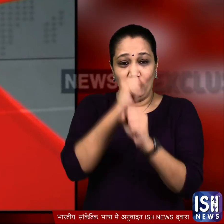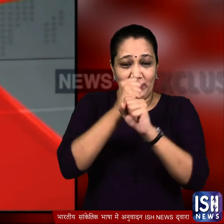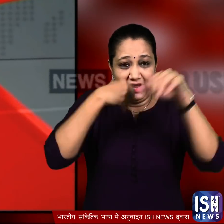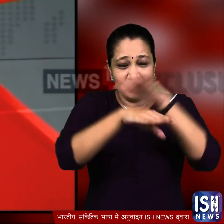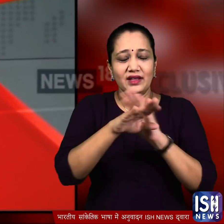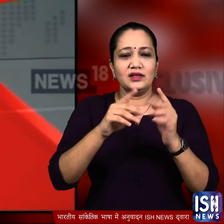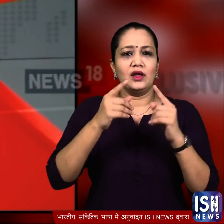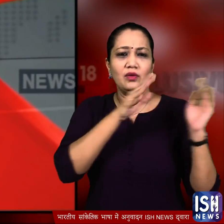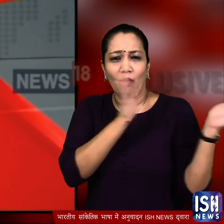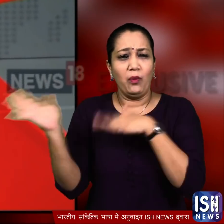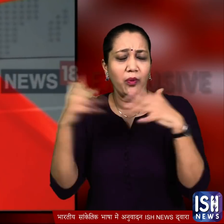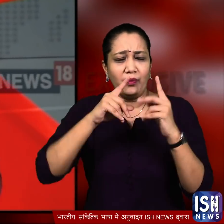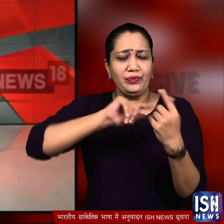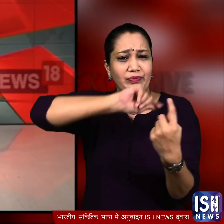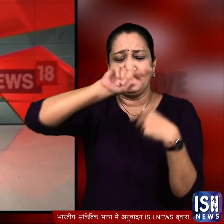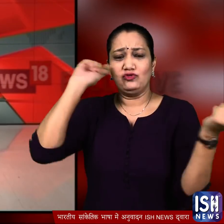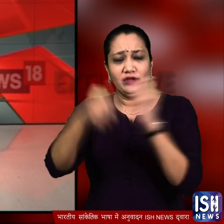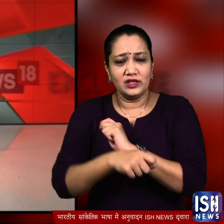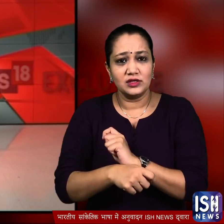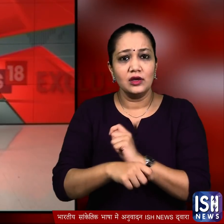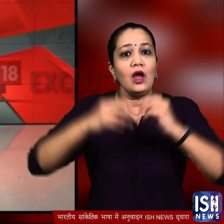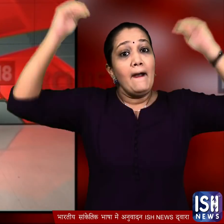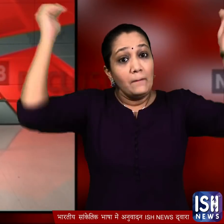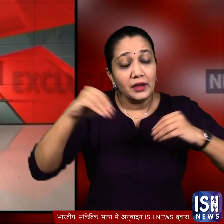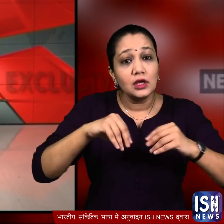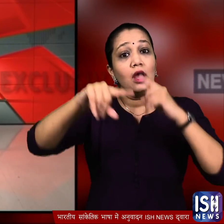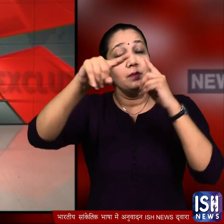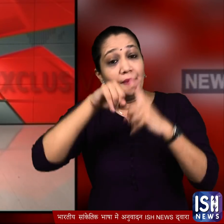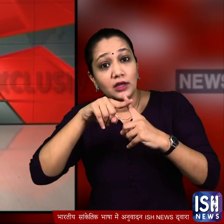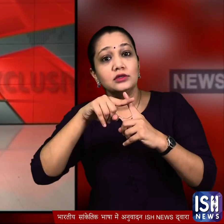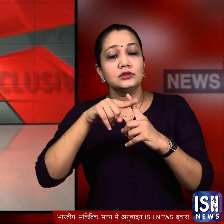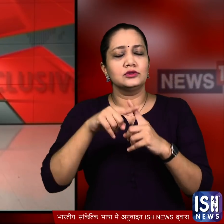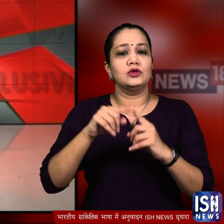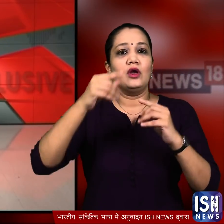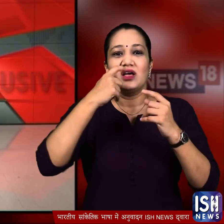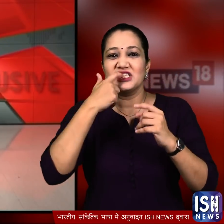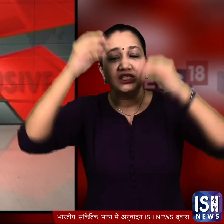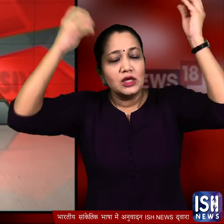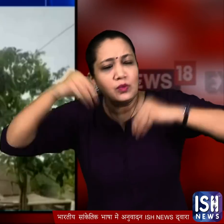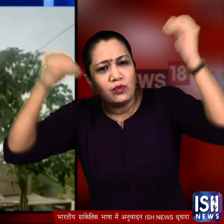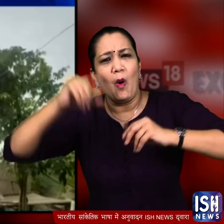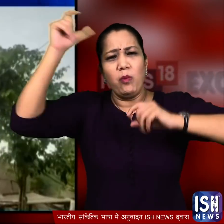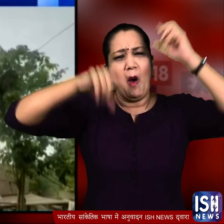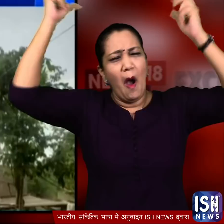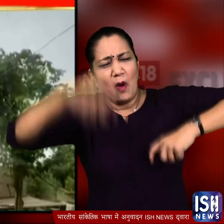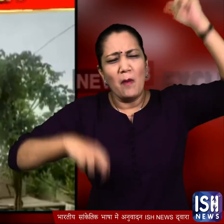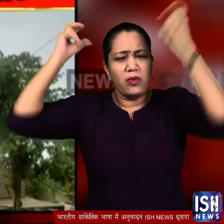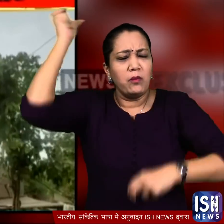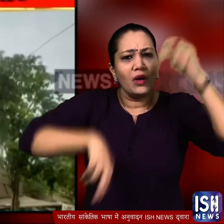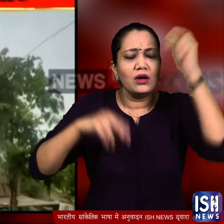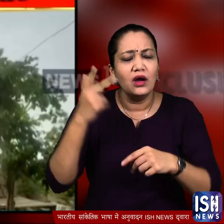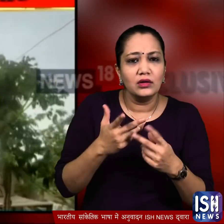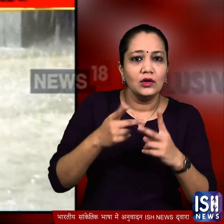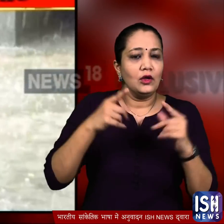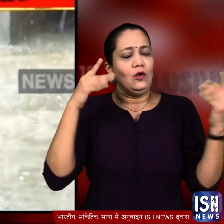गुजरात में मौसम ऐसा बदला कि वहां न केवल झमाझम बारिश हुई बल्कि बारिश के साथ ओले भी गिरे, जिसने शहर की मुसीबत